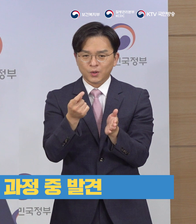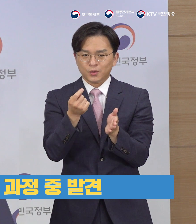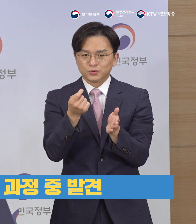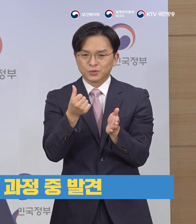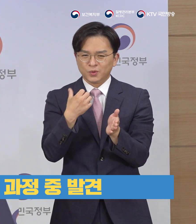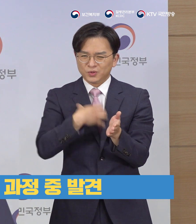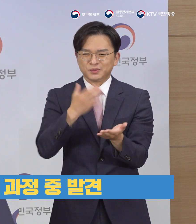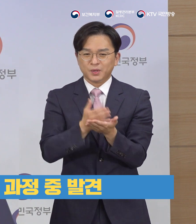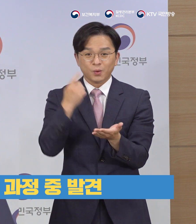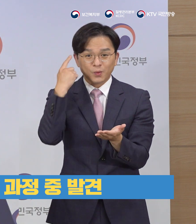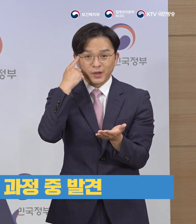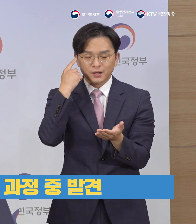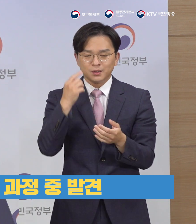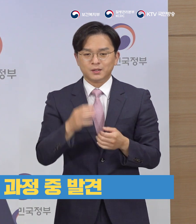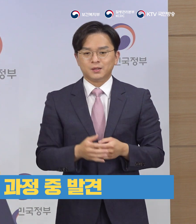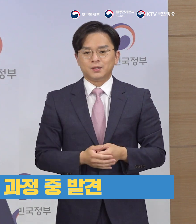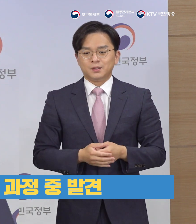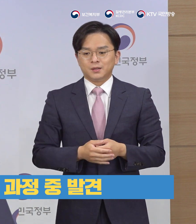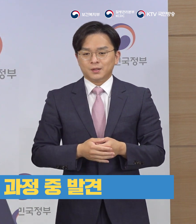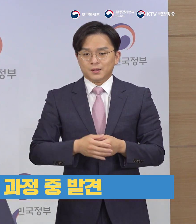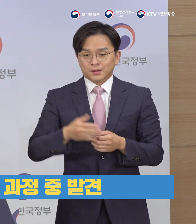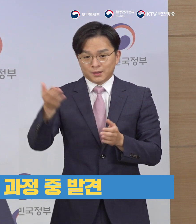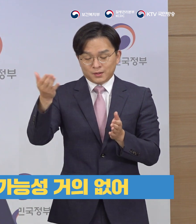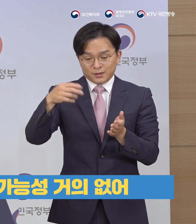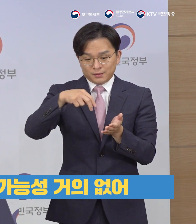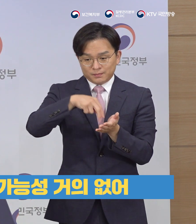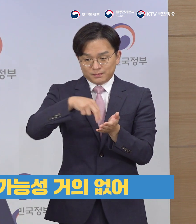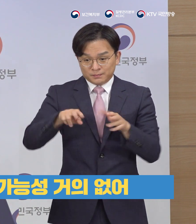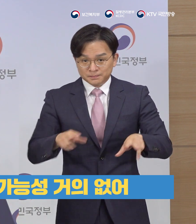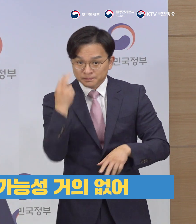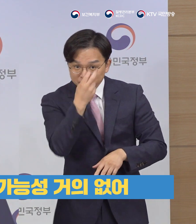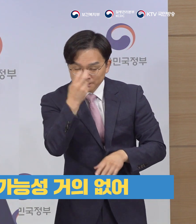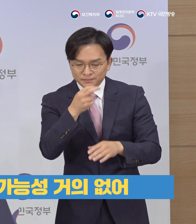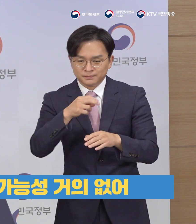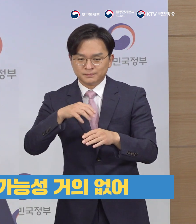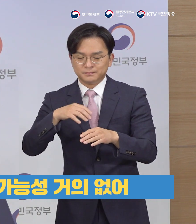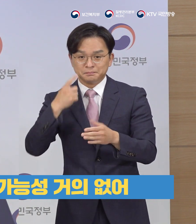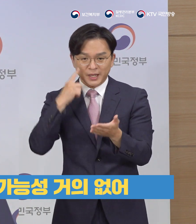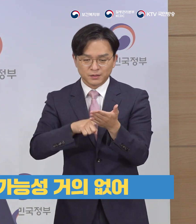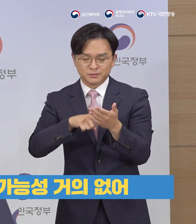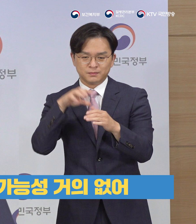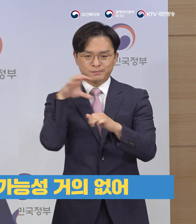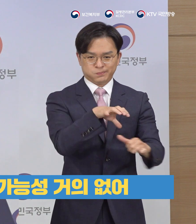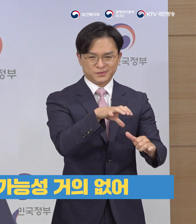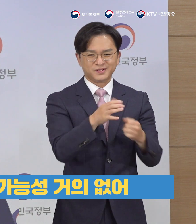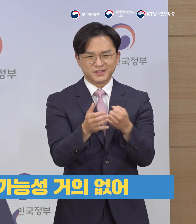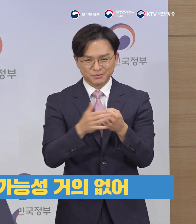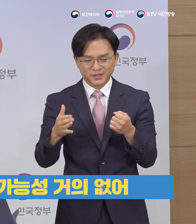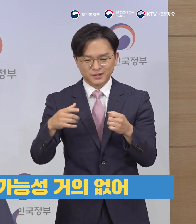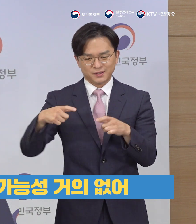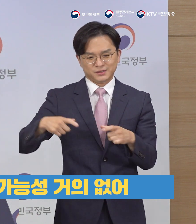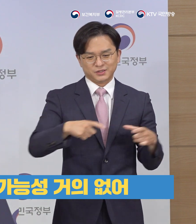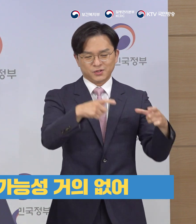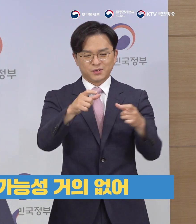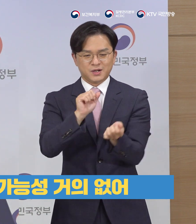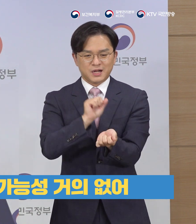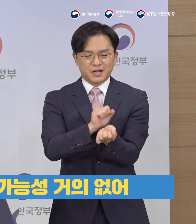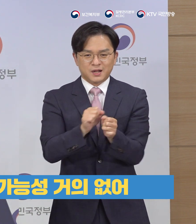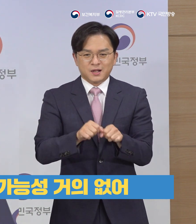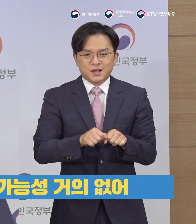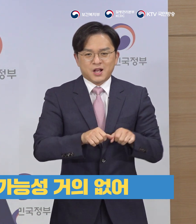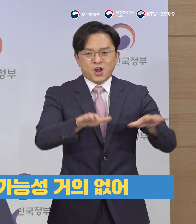또는 격리 과정 중에 발견되기 때문에 국내의 지역사회 감염으로 확산될 가능성은 거의